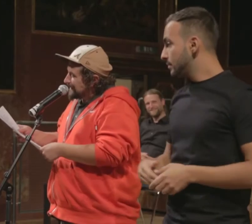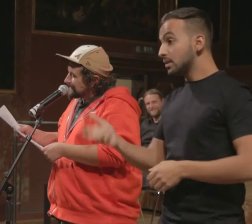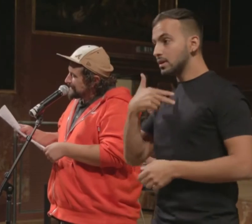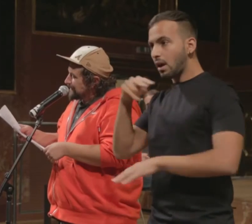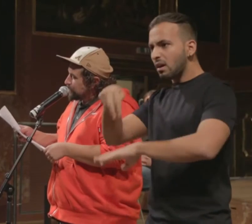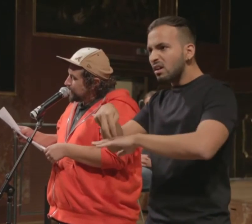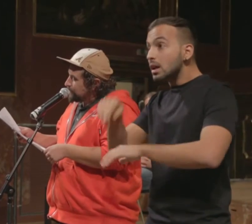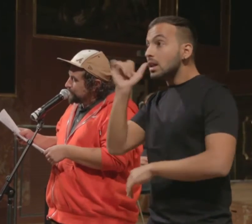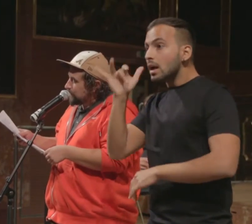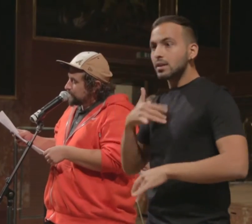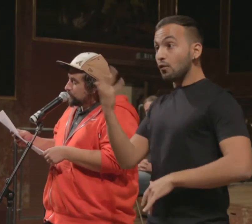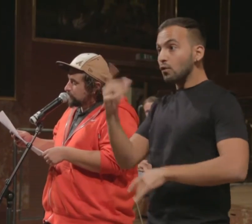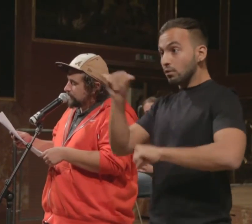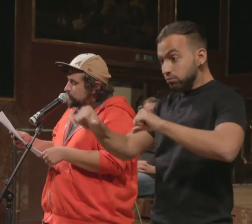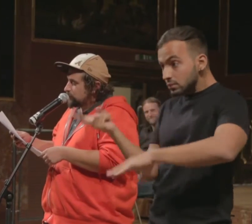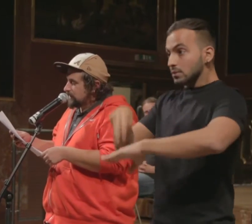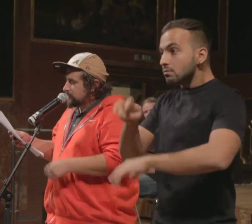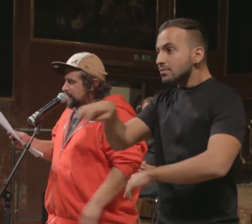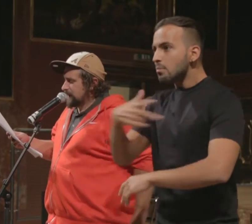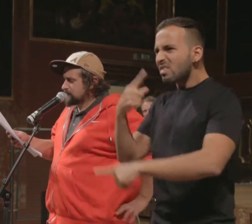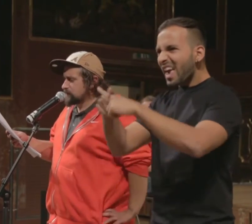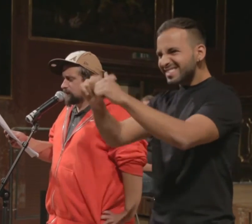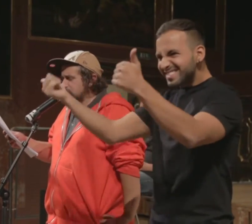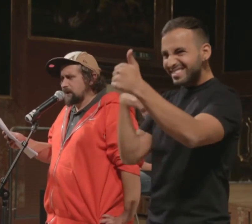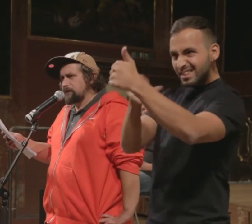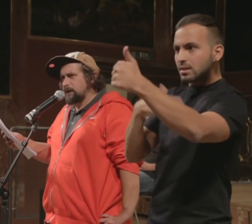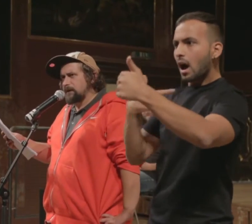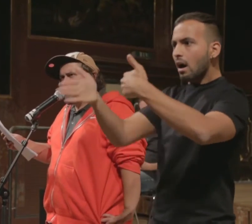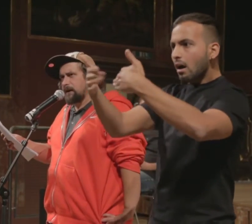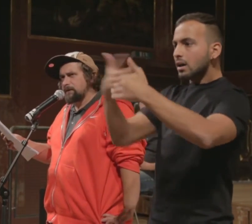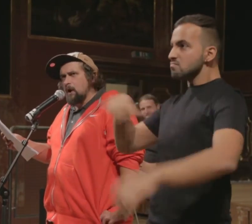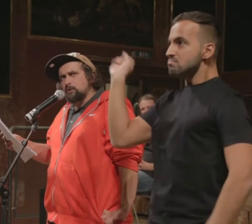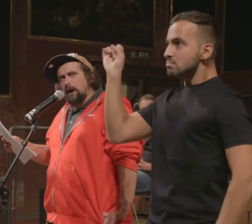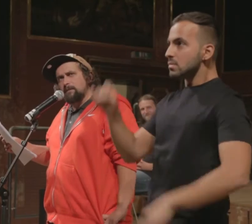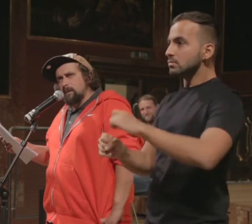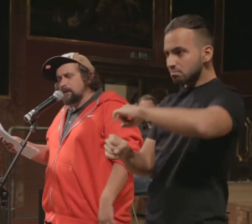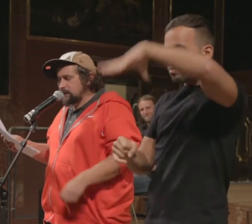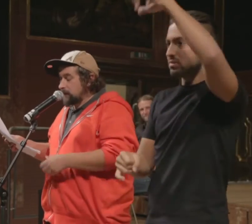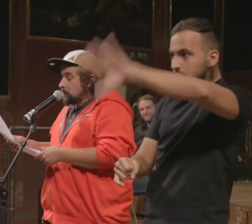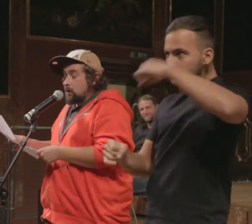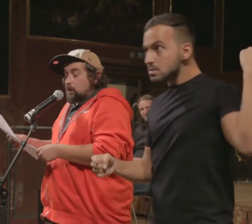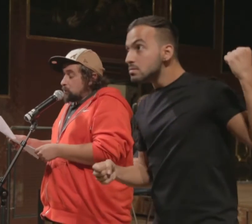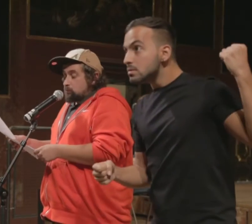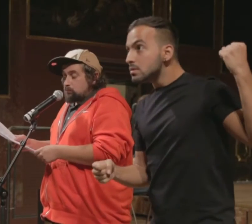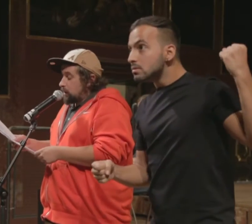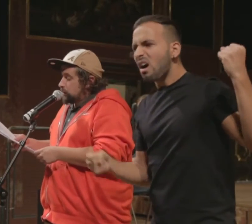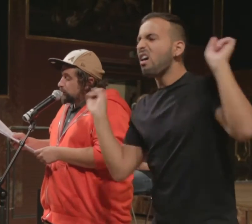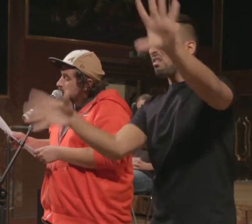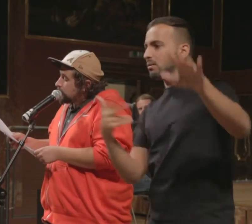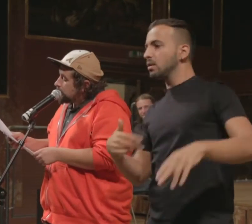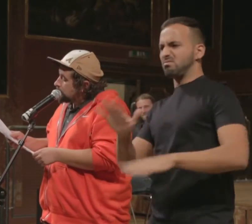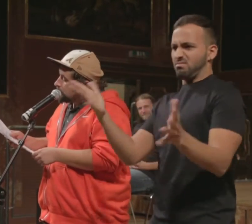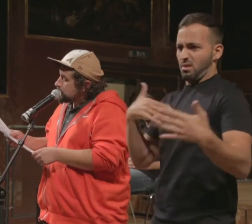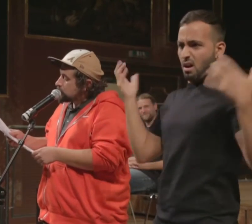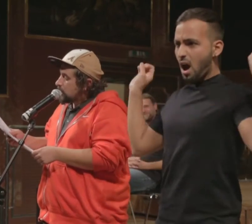Ich stehe jetzt nicht jeden Morgen um 5 Uhr vor der Wohnung von dem Typen, der jetzt mit meiner Ex zusammen ist, mit einer Fackel in der Hand und treibe ihm Angst ein. Mache ich jetzt